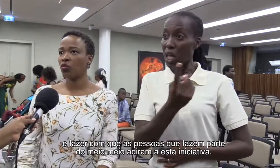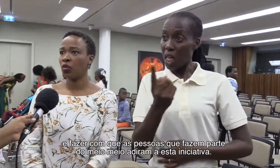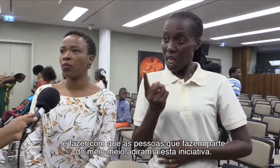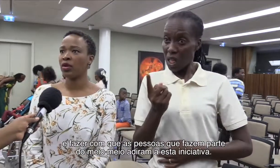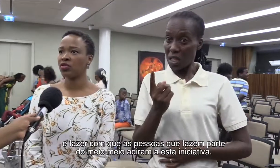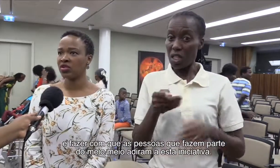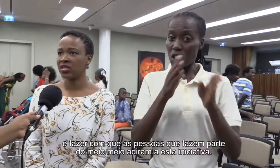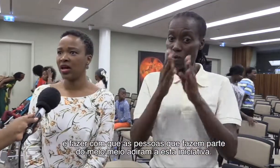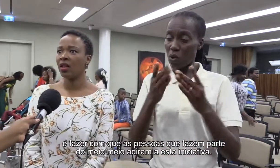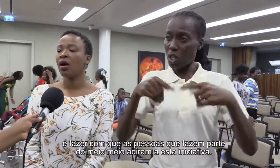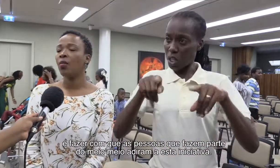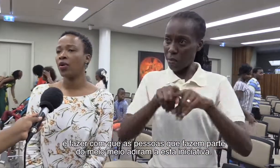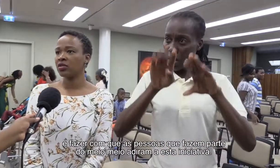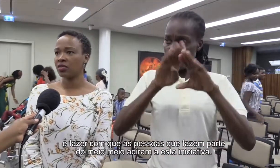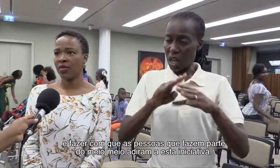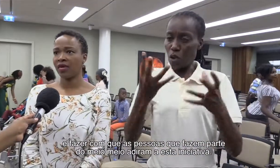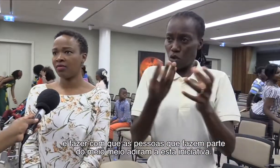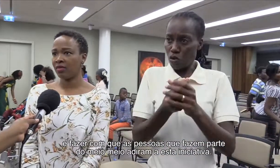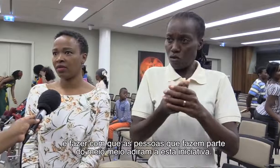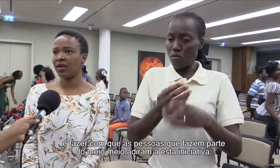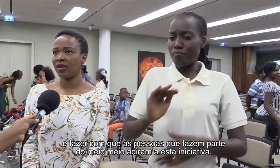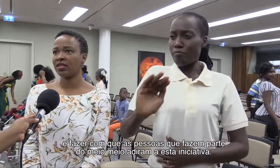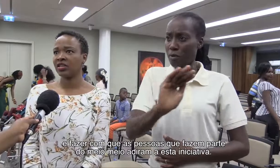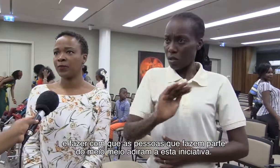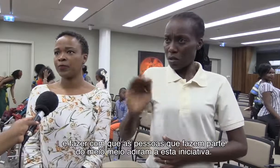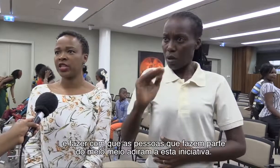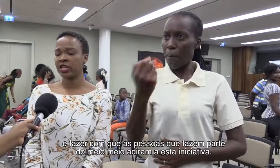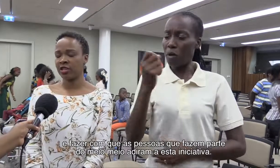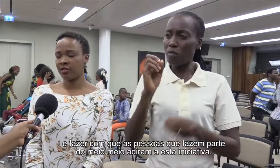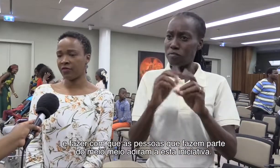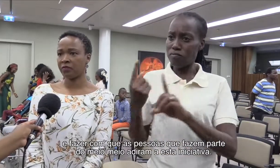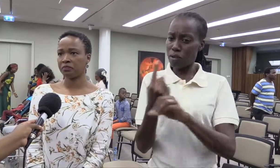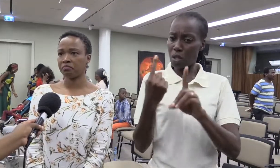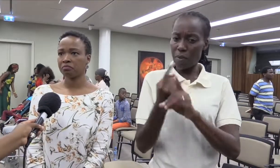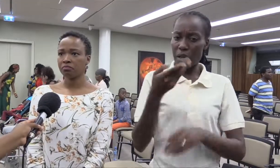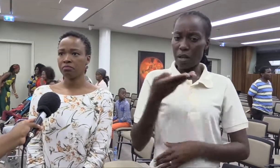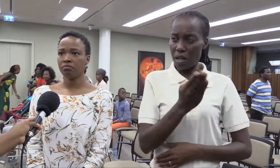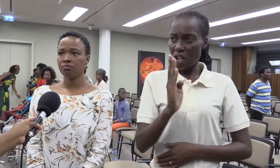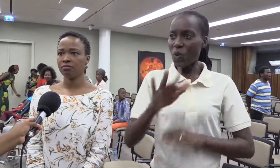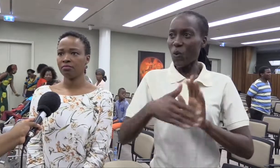parte do meu meio social possam também aderir a esta iniciativa.